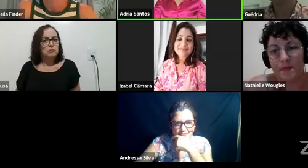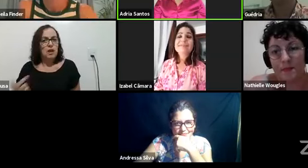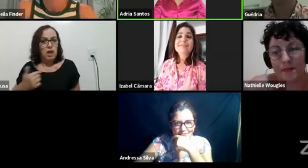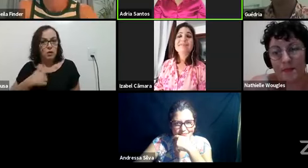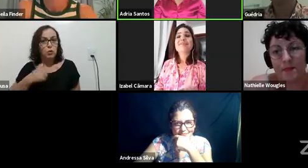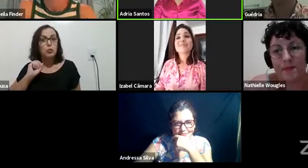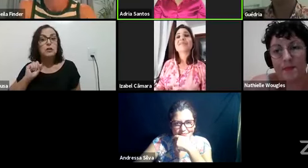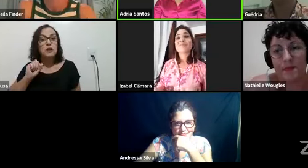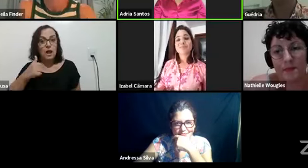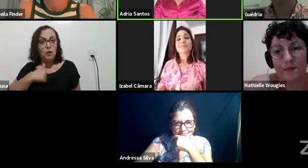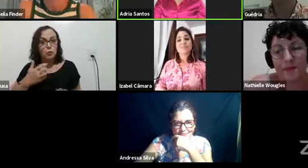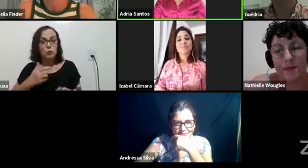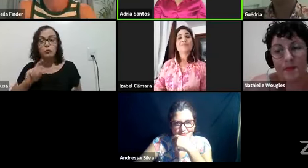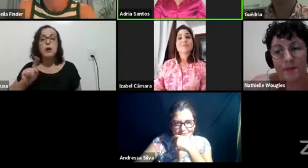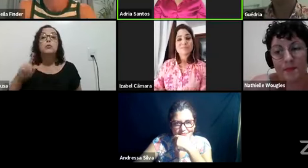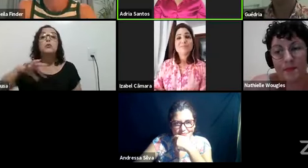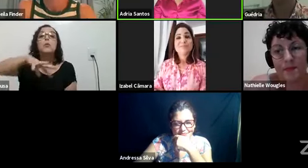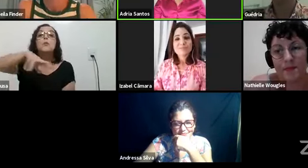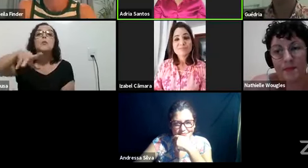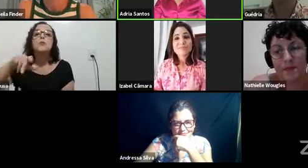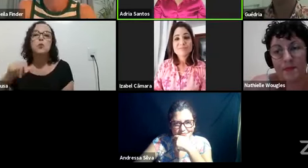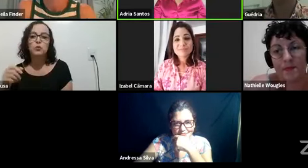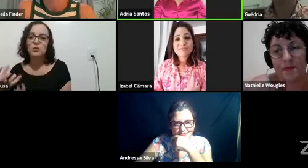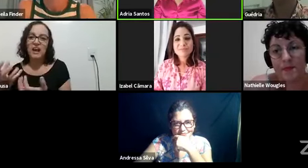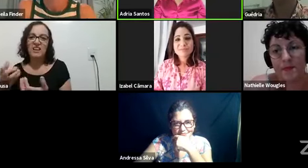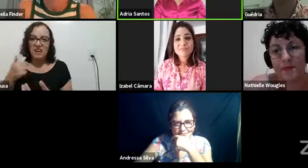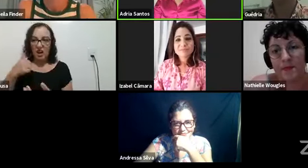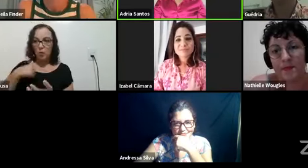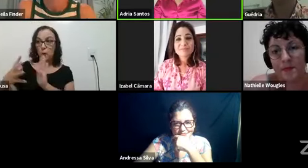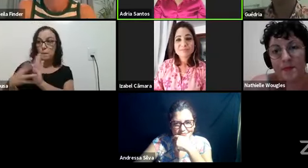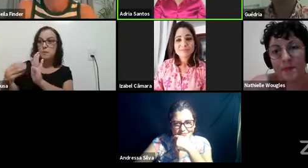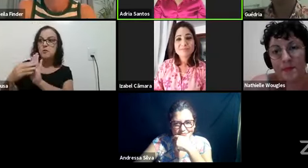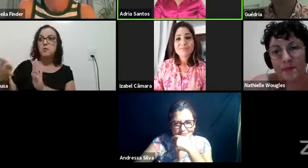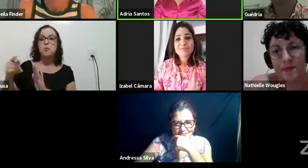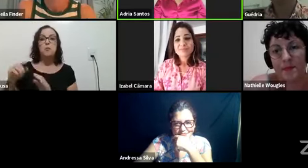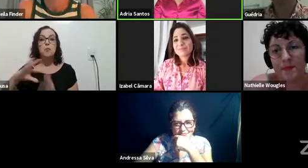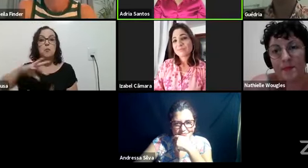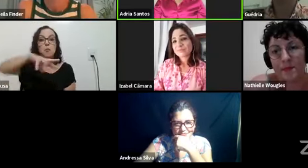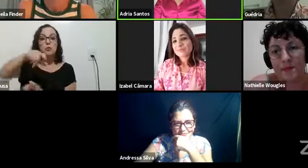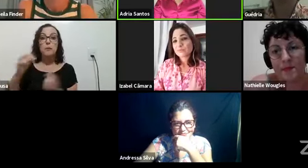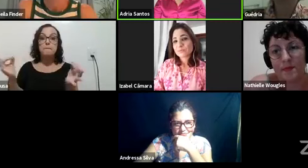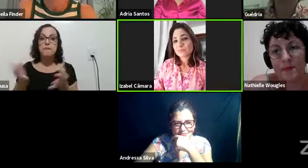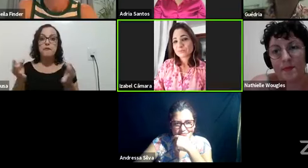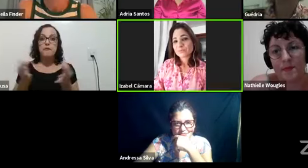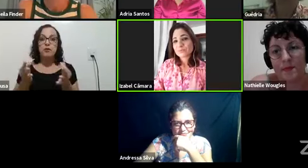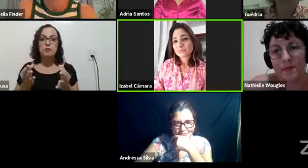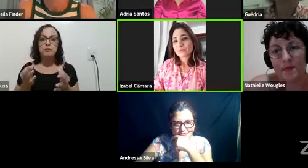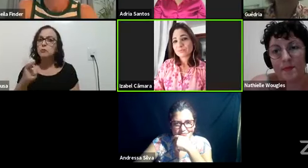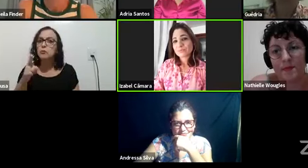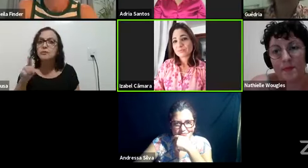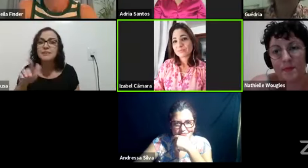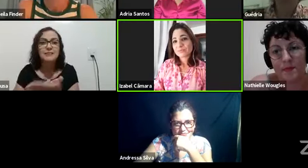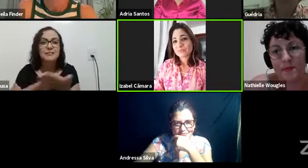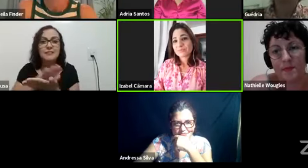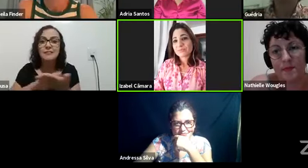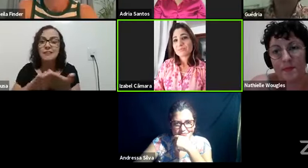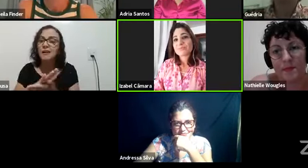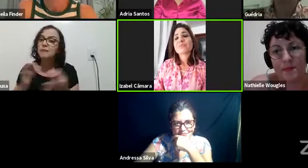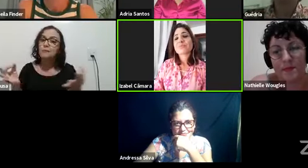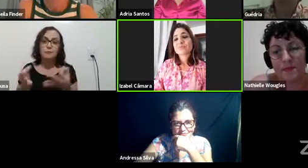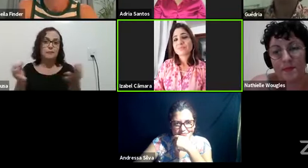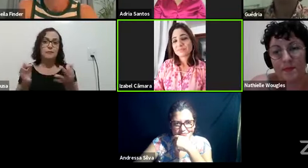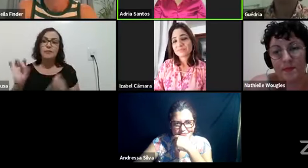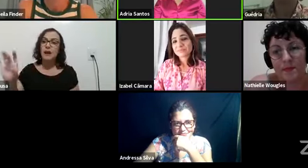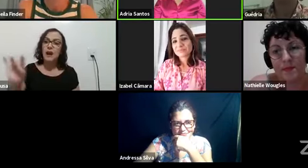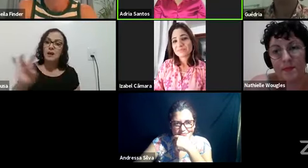pessoas acham que o mundo impõe como o perfeito, né? Não existe nada perfeito. Cada um tem,